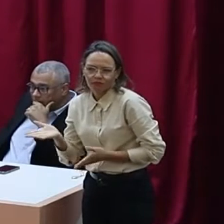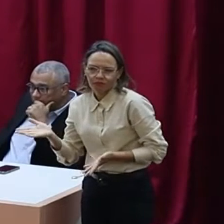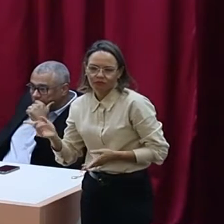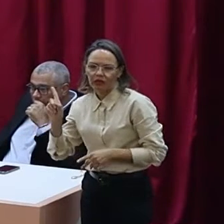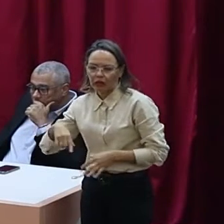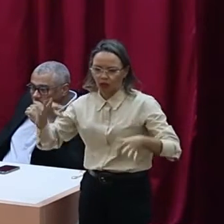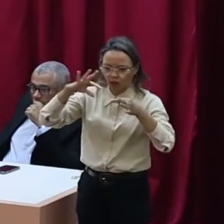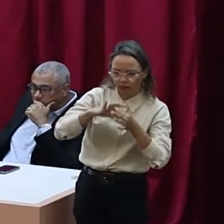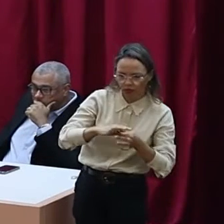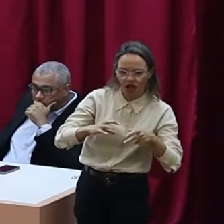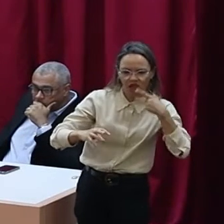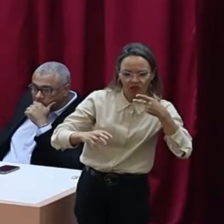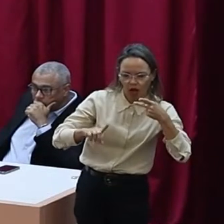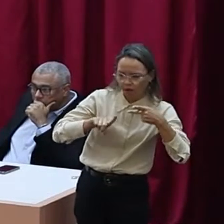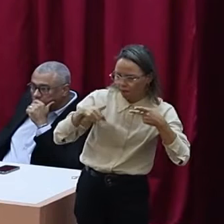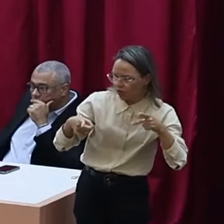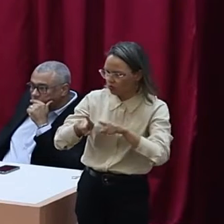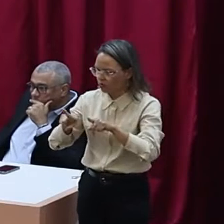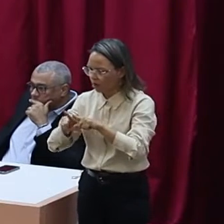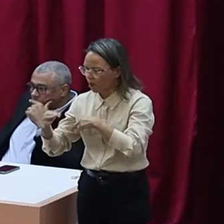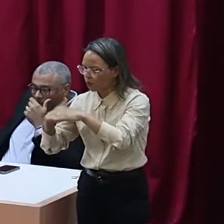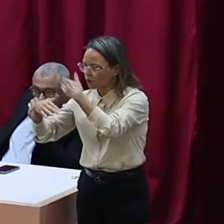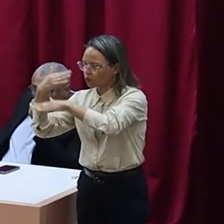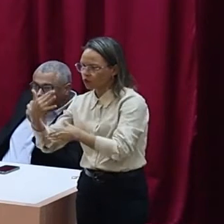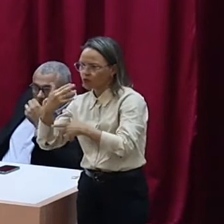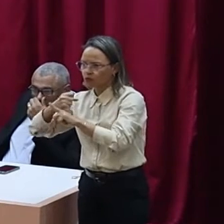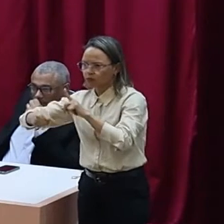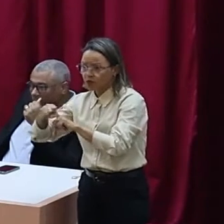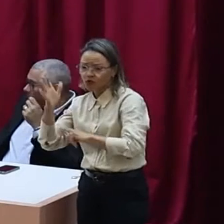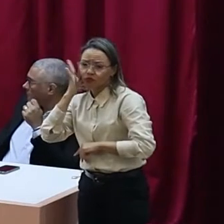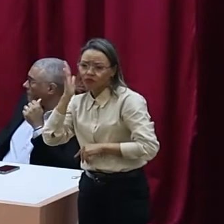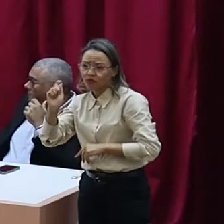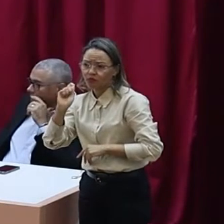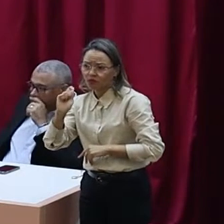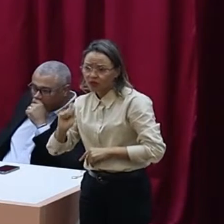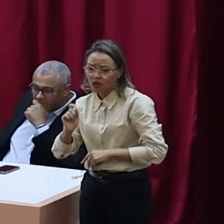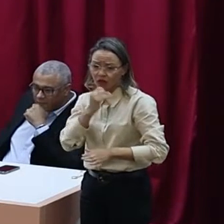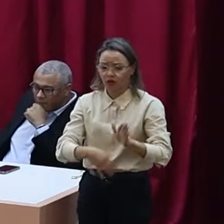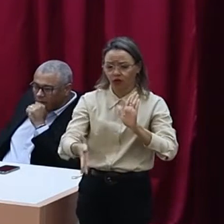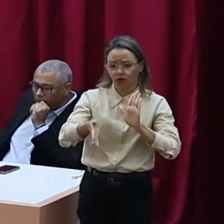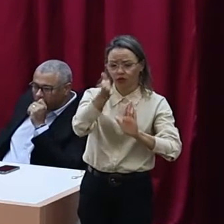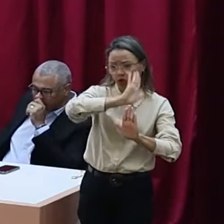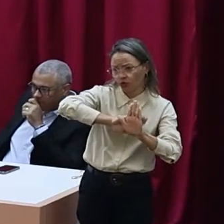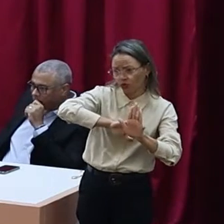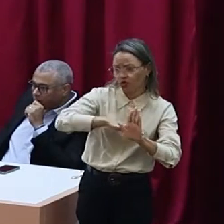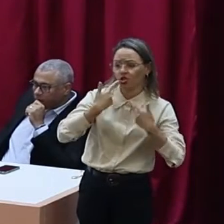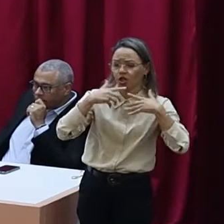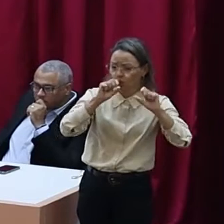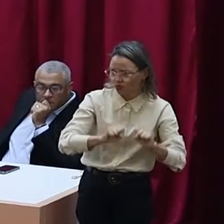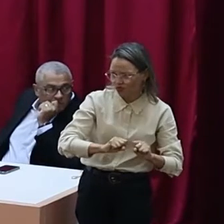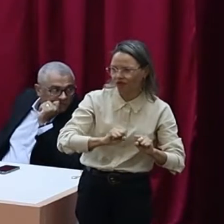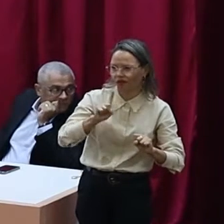a conexão entre fala e processos sociais, né? A gente sabe que o conceito de ideologia linguística é justamente esse, né? A